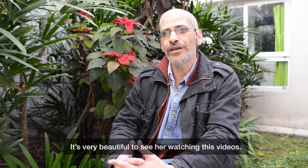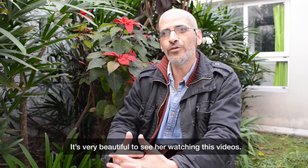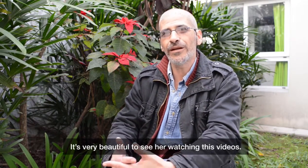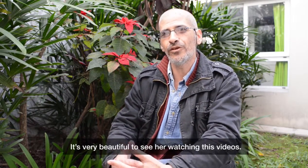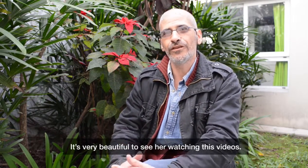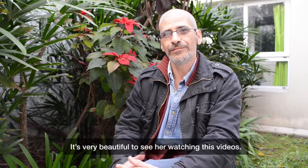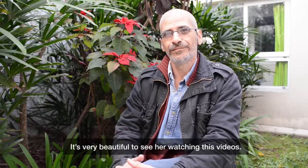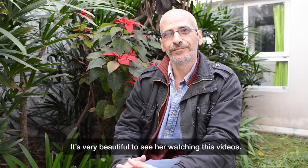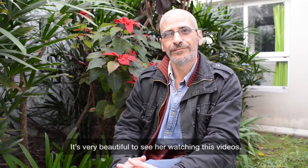es muy hermoso.